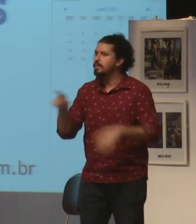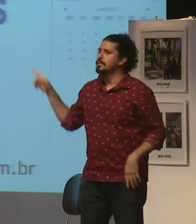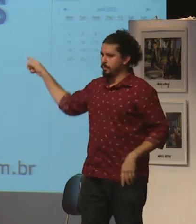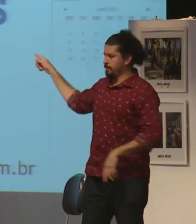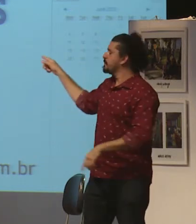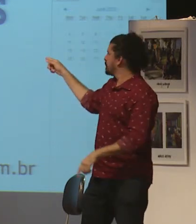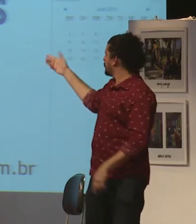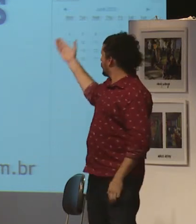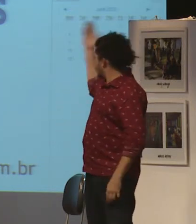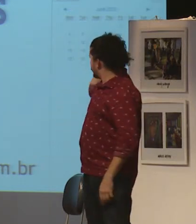tinha conteúdo nenhum.